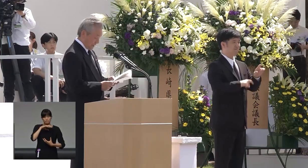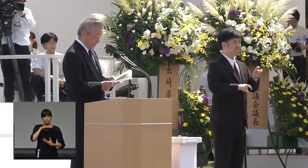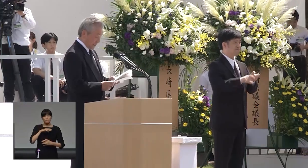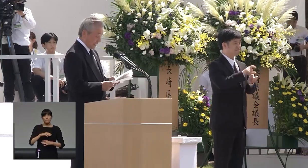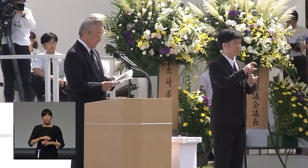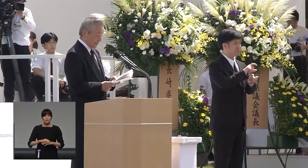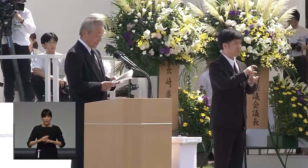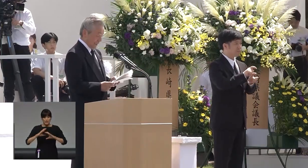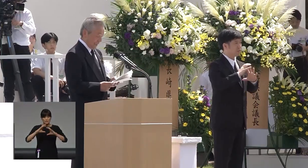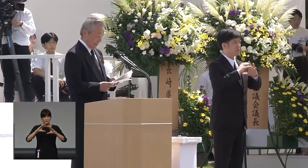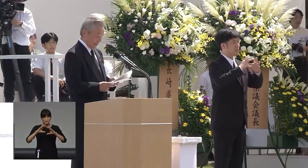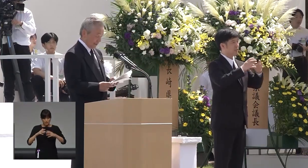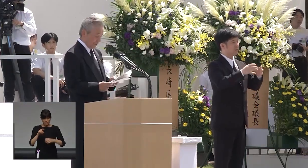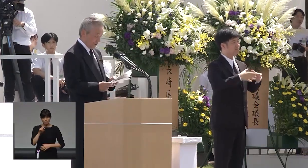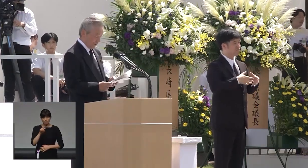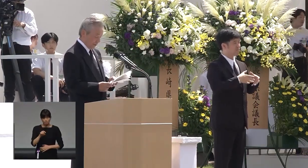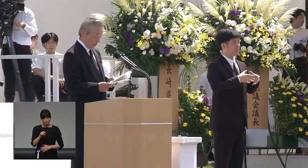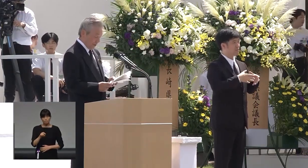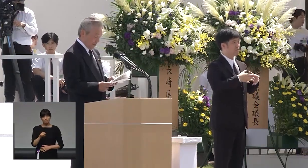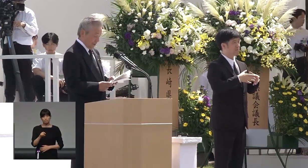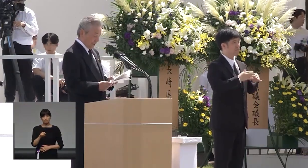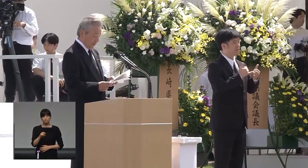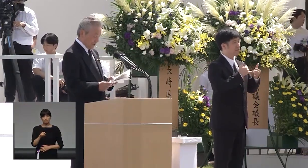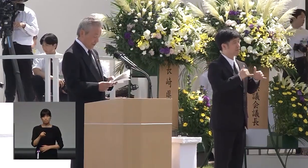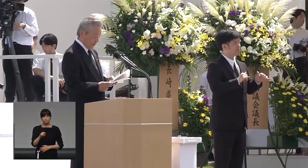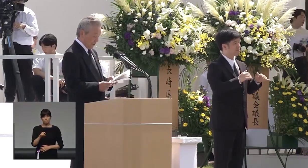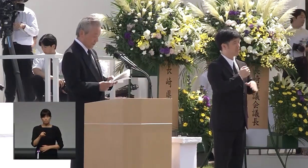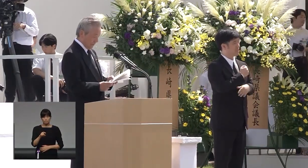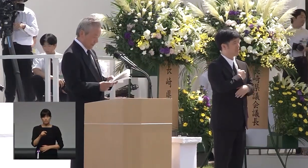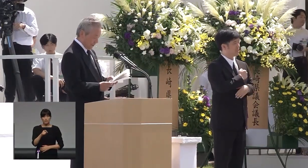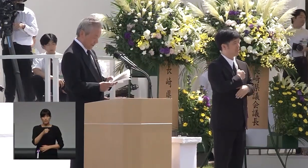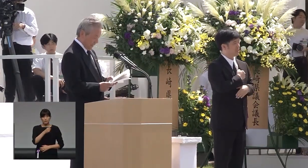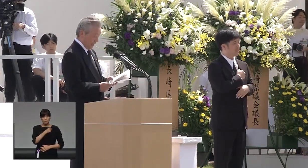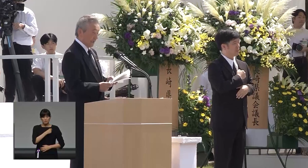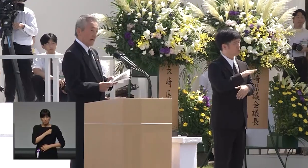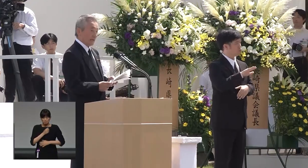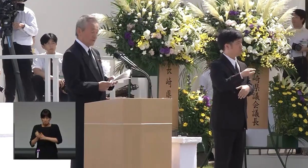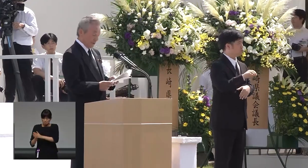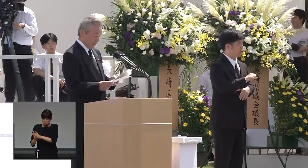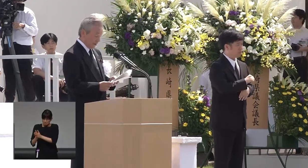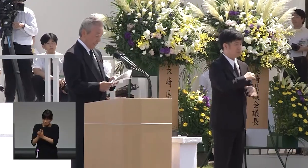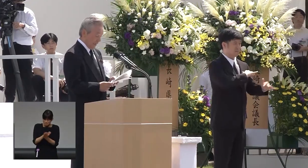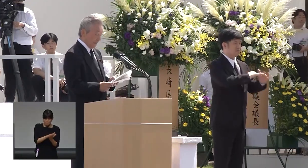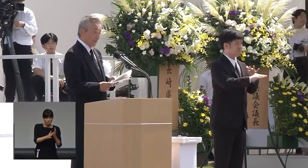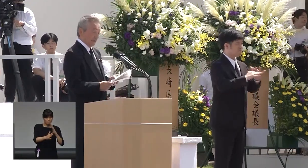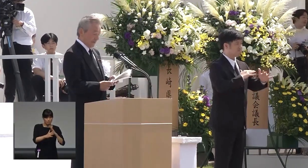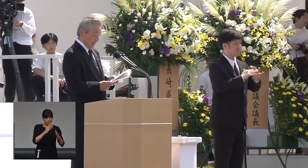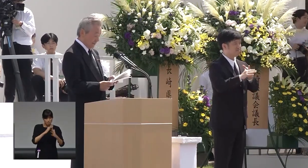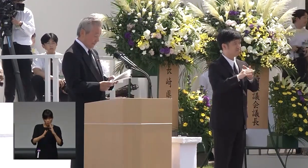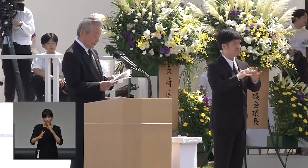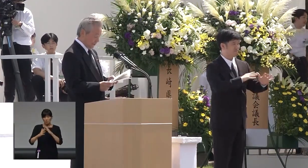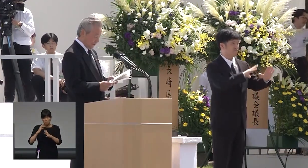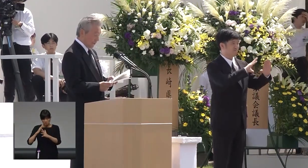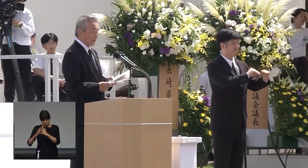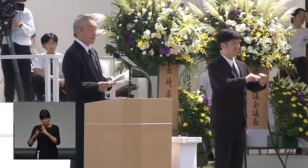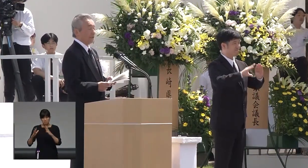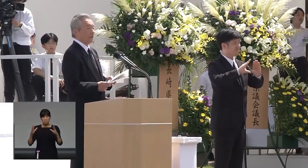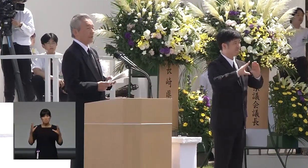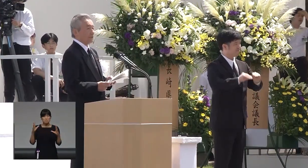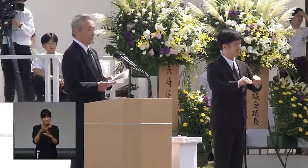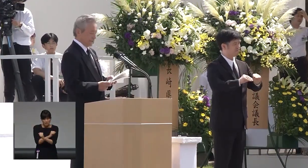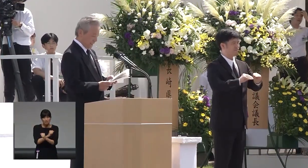て世界中から人々の命を奪うよう争い事がなくなること